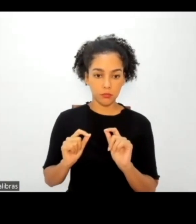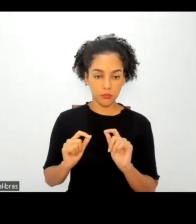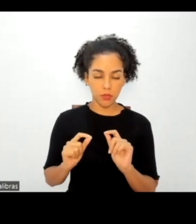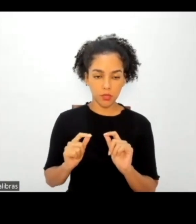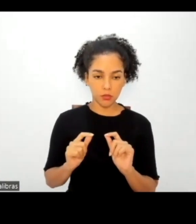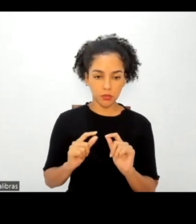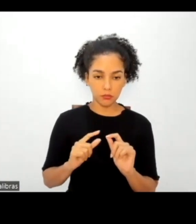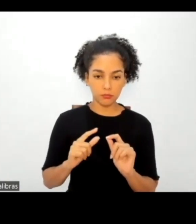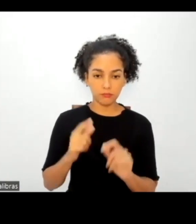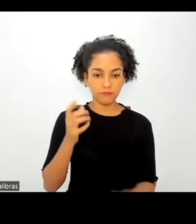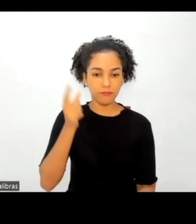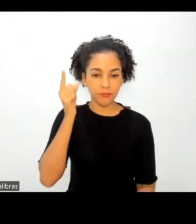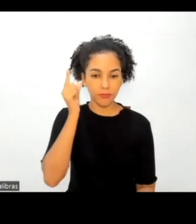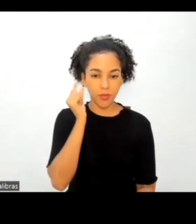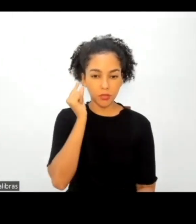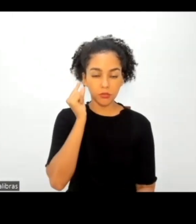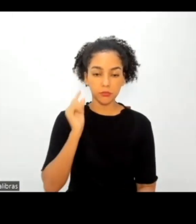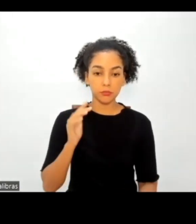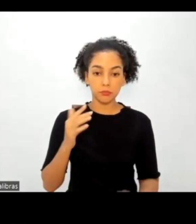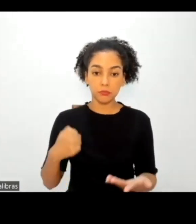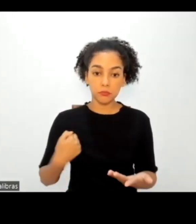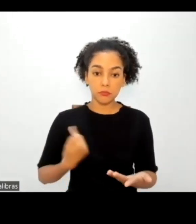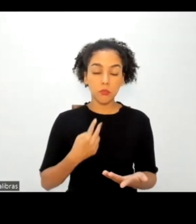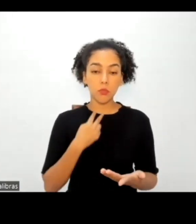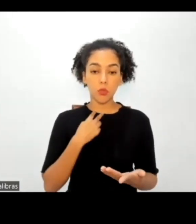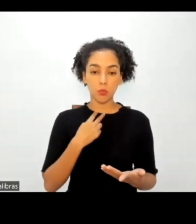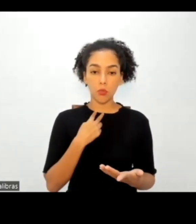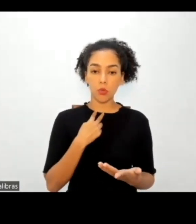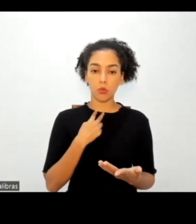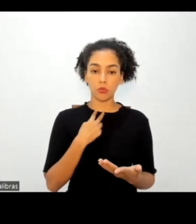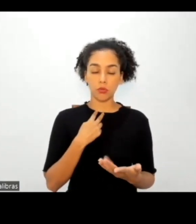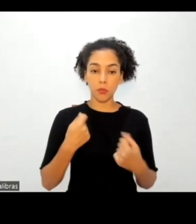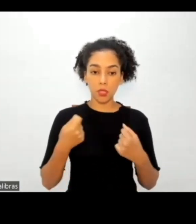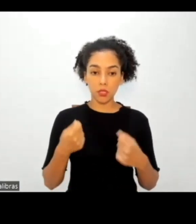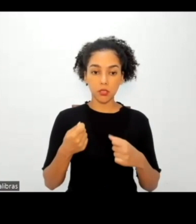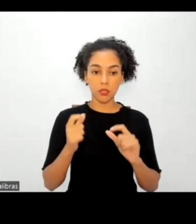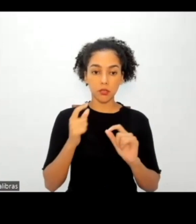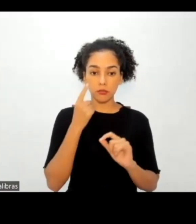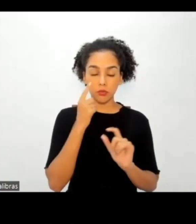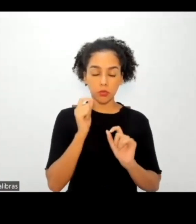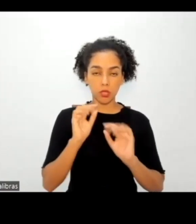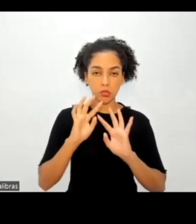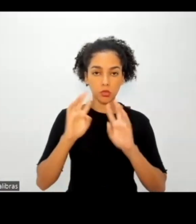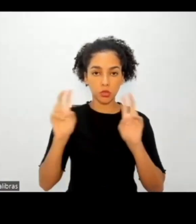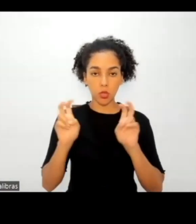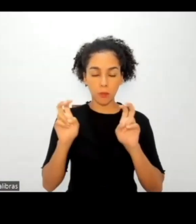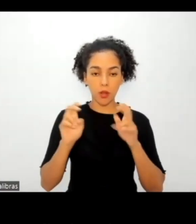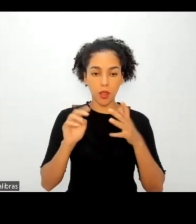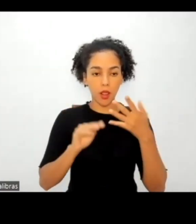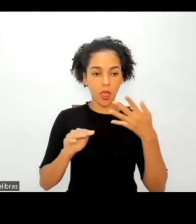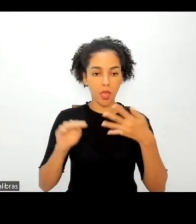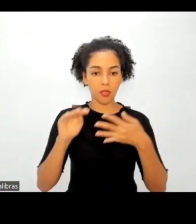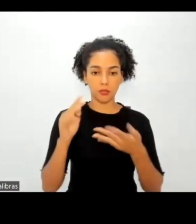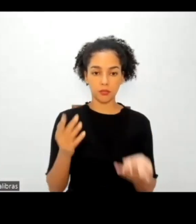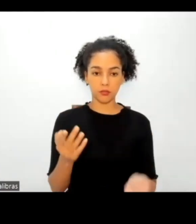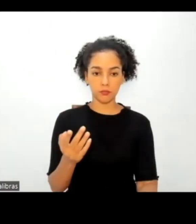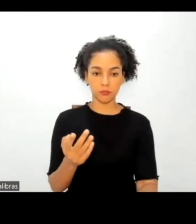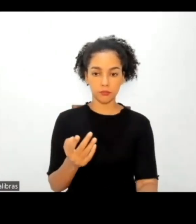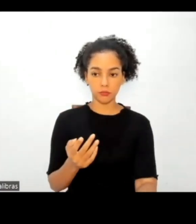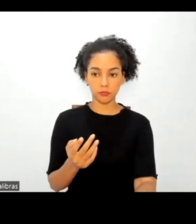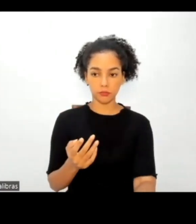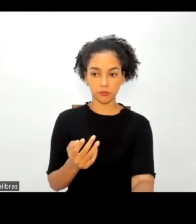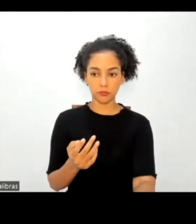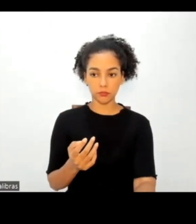braço. Então, assim, a gente não pode, a gente precisa superar uma análise abstrata de classe. E as nossas respostas profissionais,